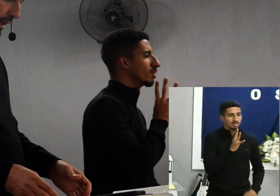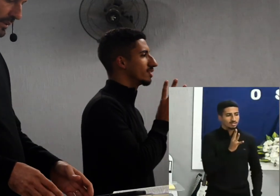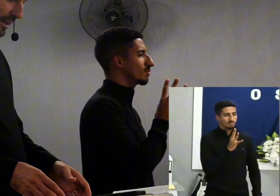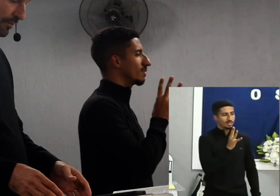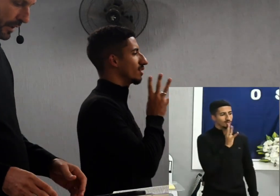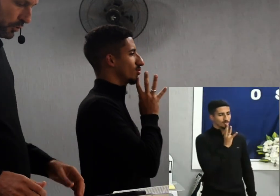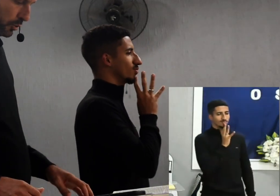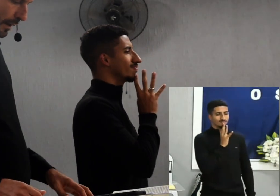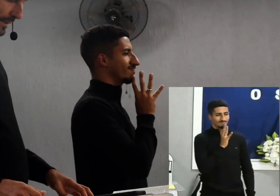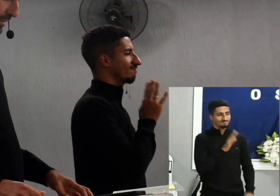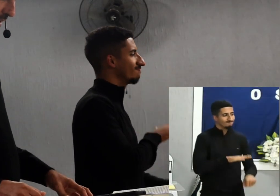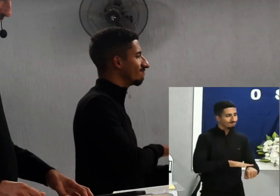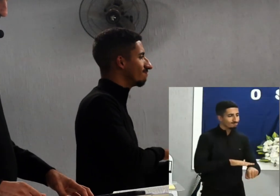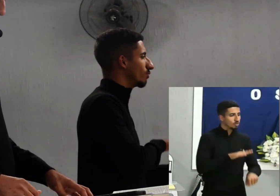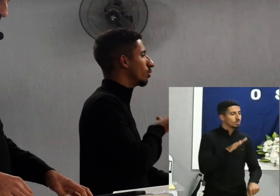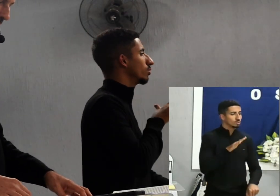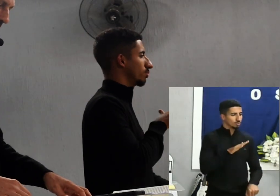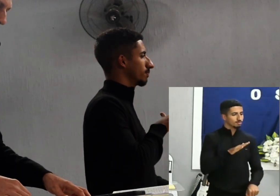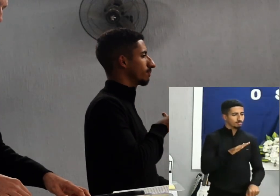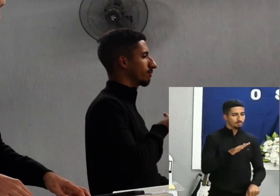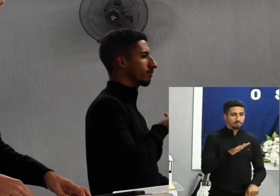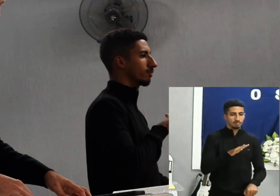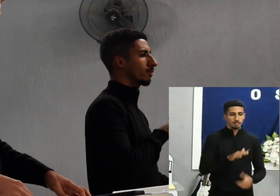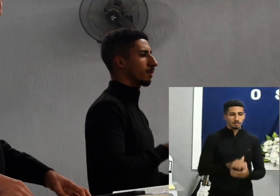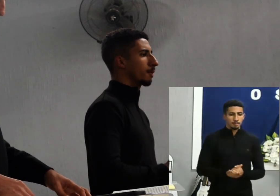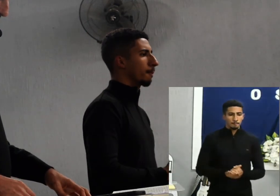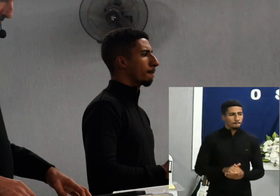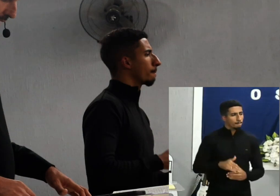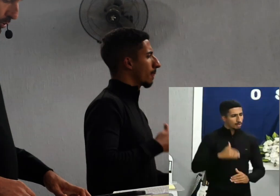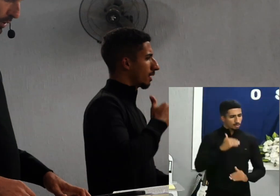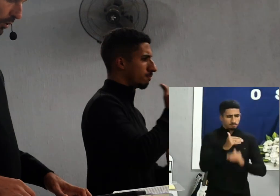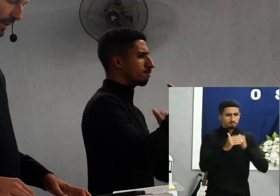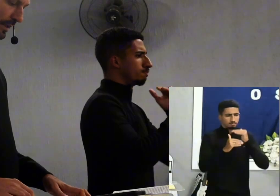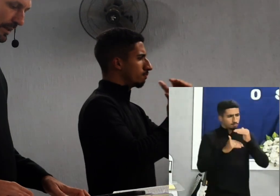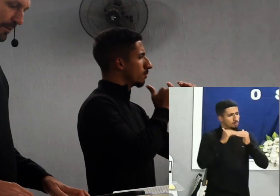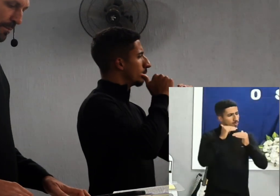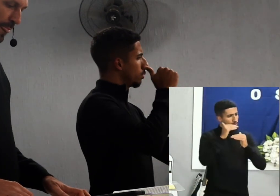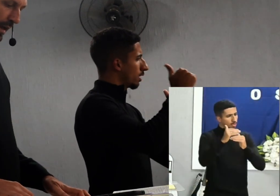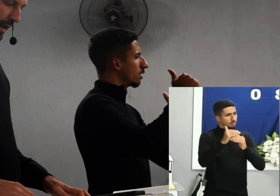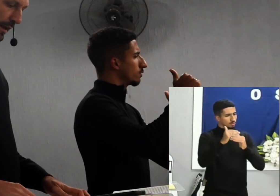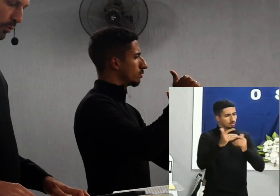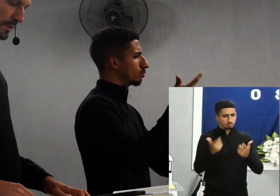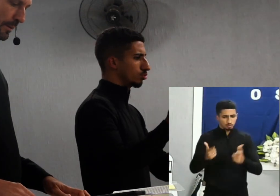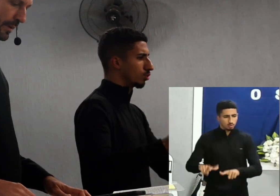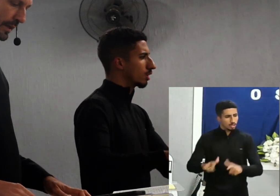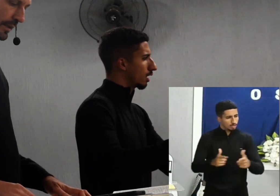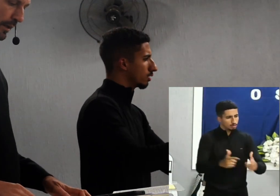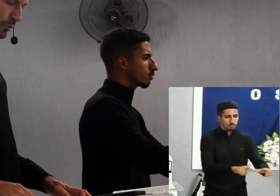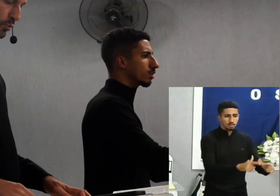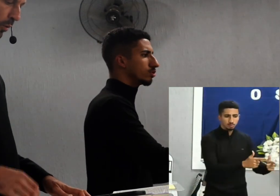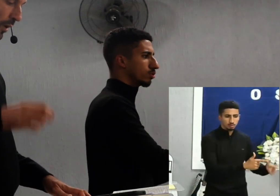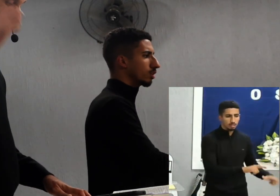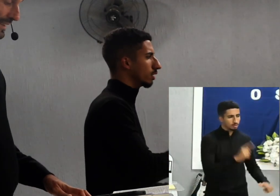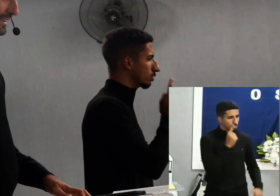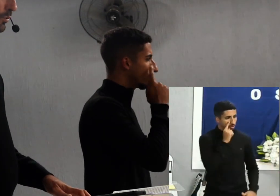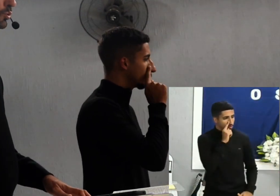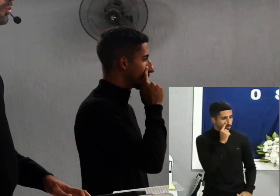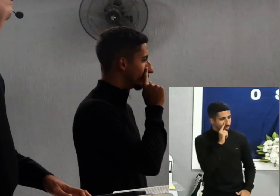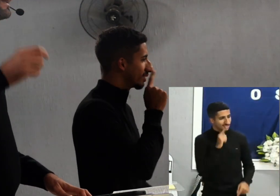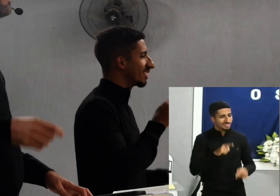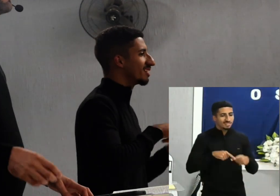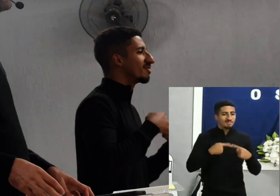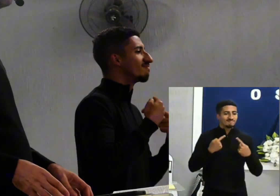trouxeram grandes avanços para a civilização ocidental. Mas a sua idolatria era conceber Deus como a